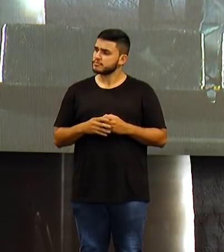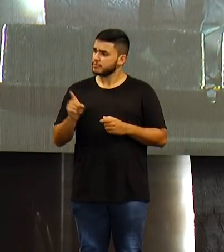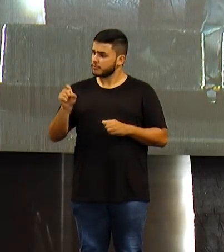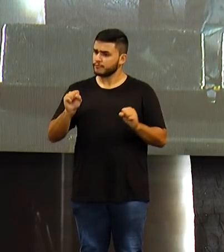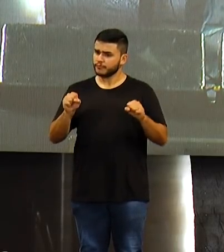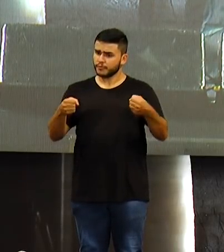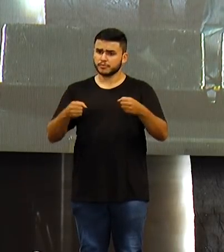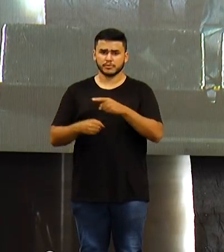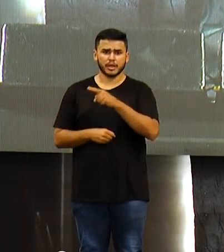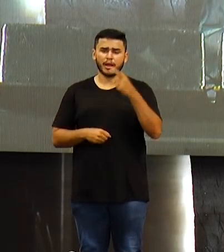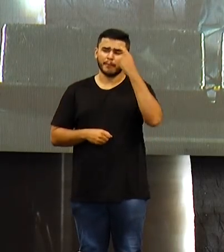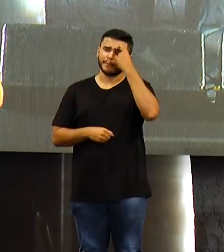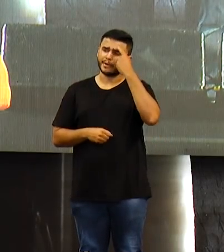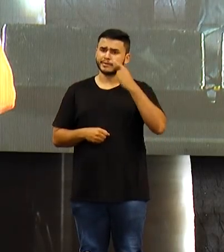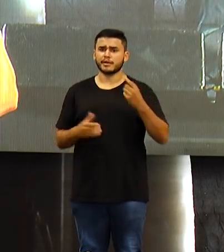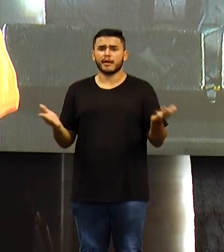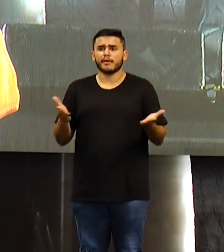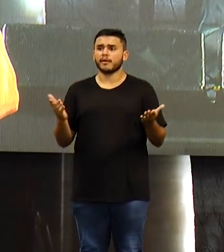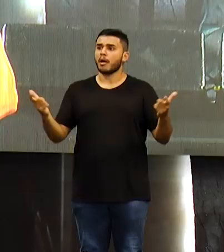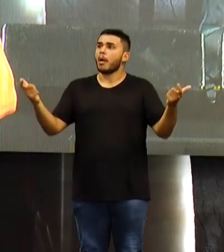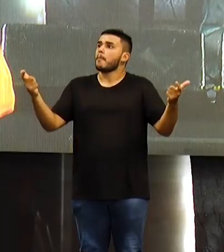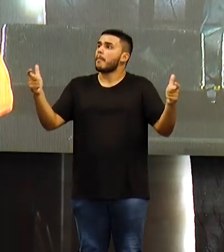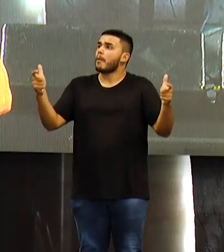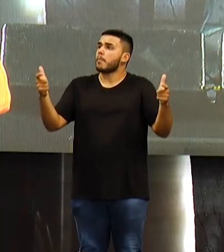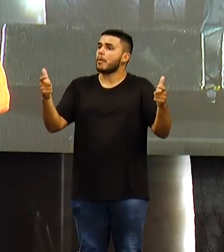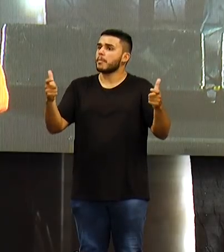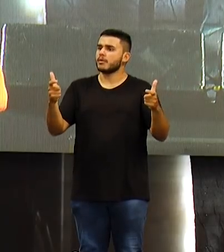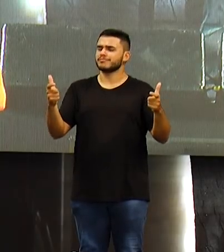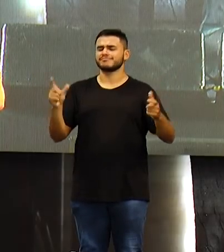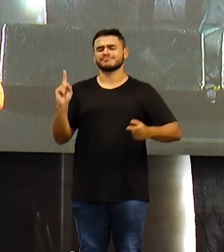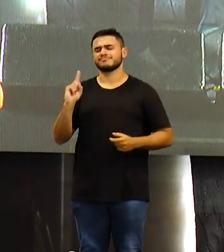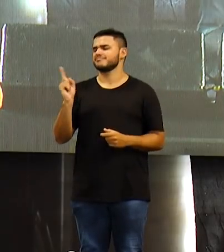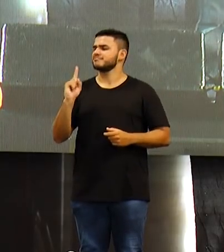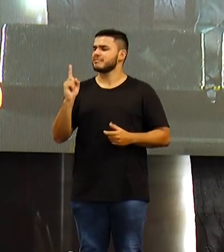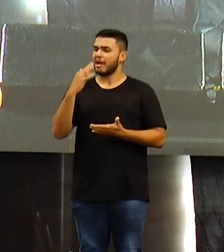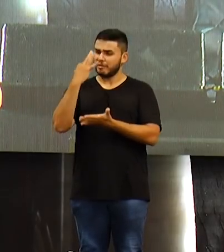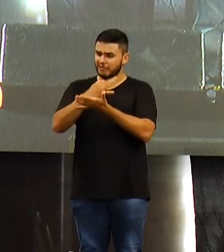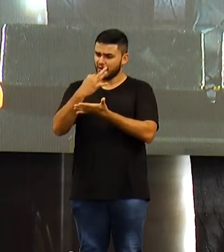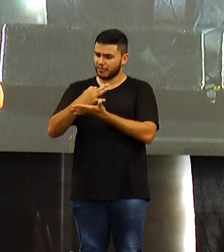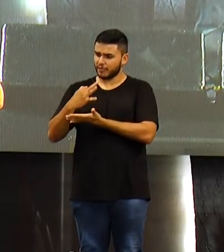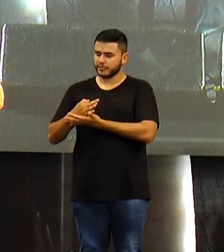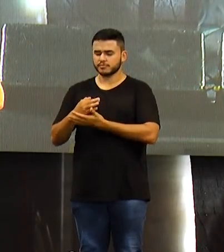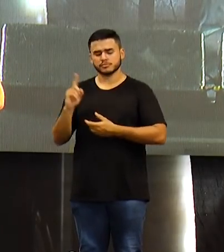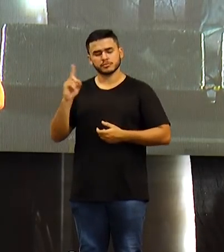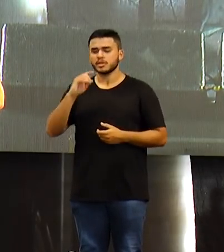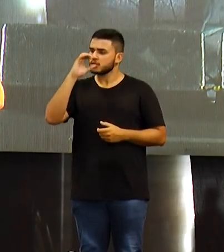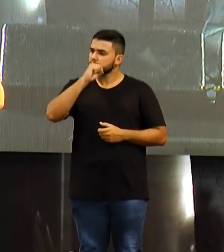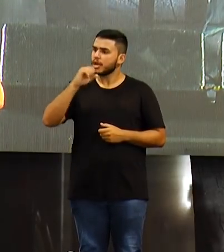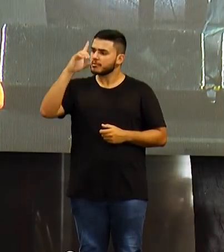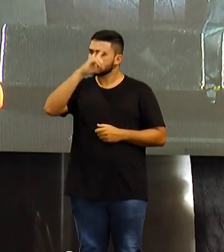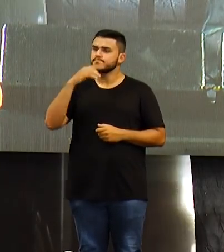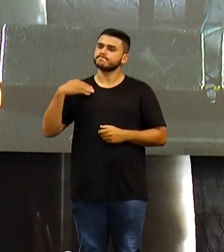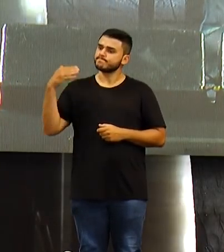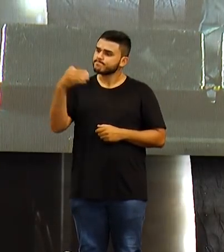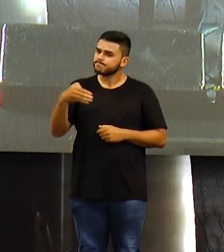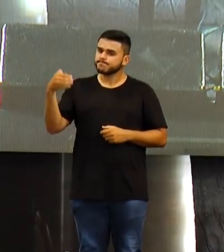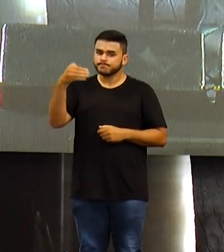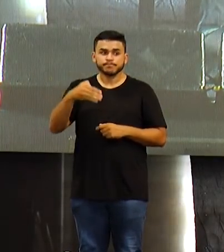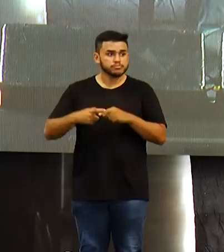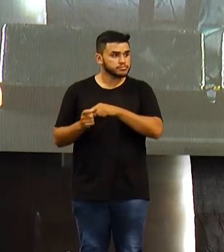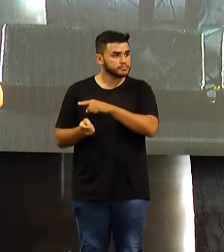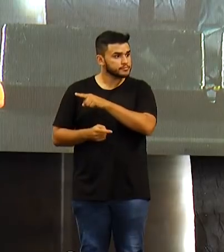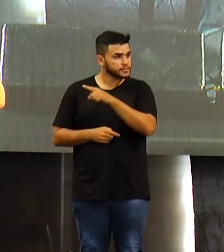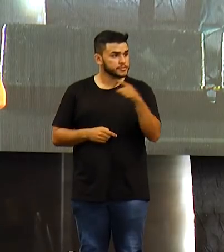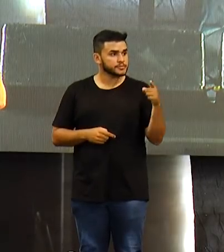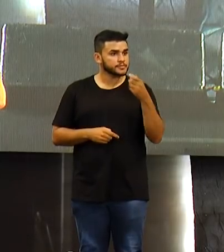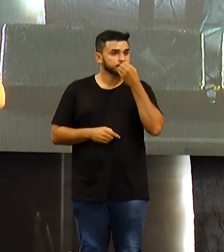meses. Não comecem a esvaziar por qualquer coisa, né, o seu domingo. Não deixem de frequentar esse